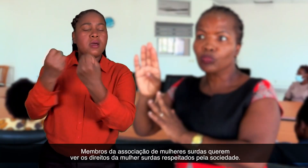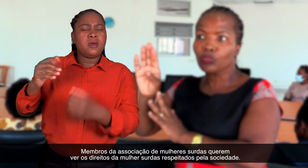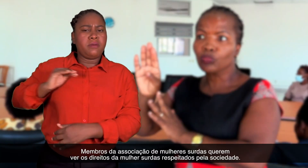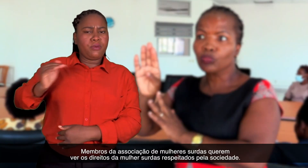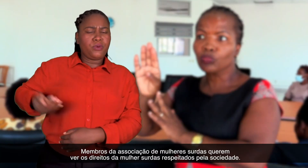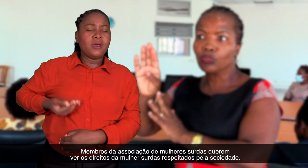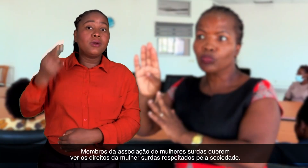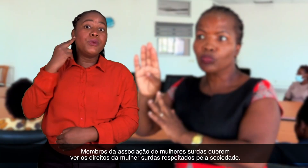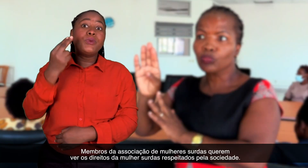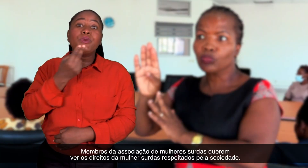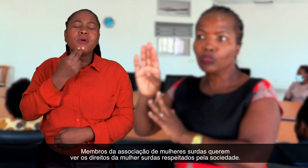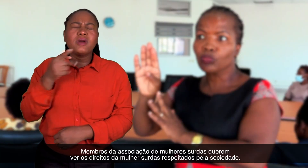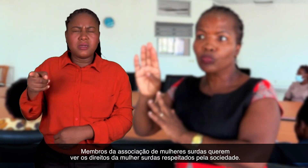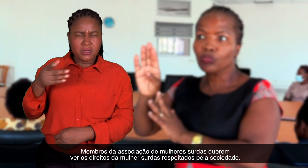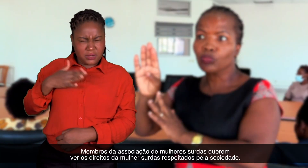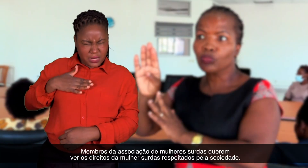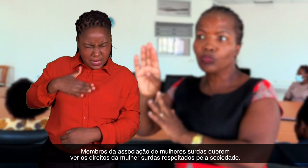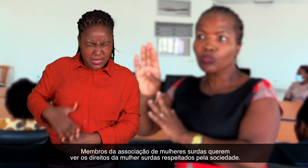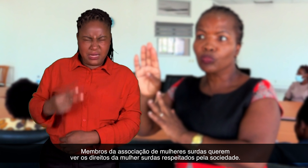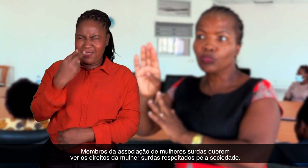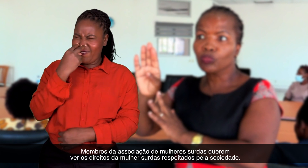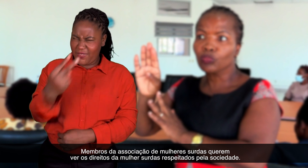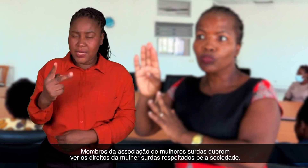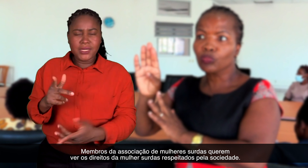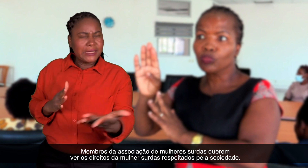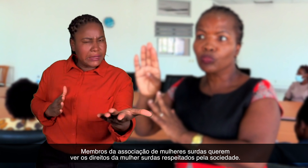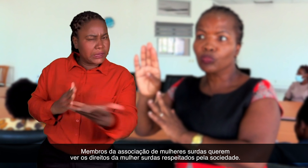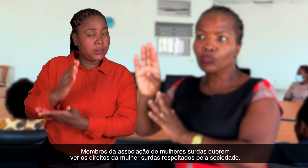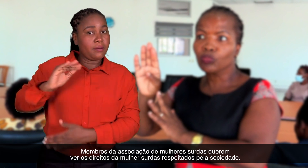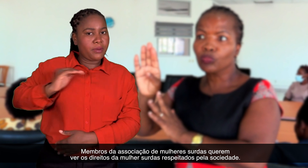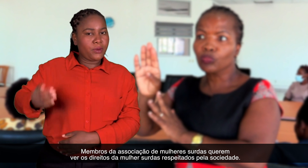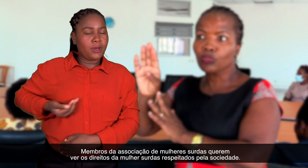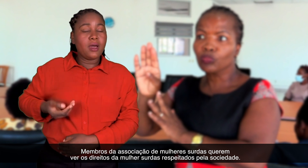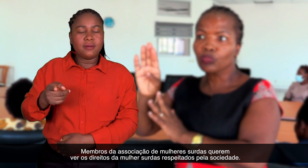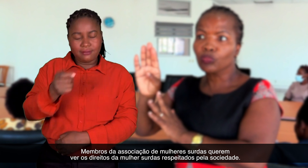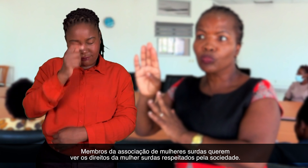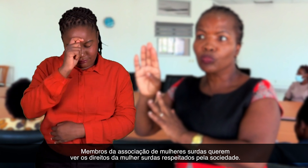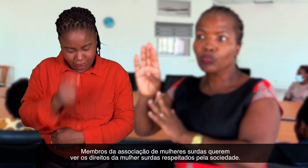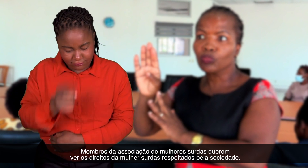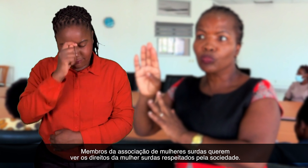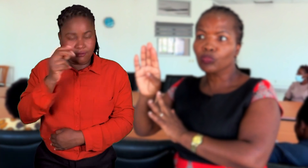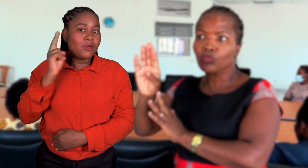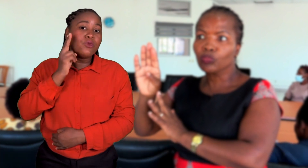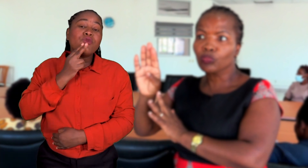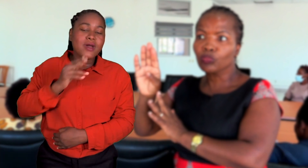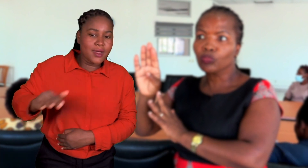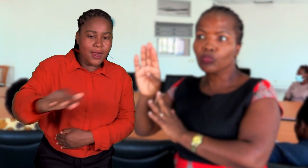Membros da Associação de Mulheres Surdas querem ver os direitos da mulher surda respeitados pela sociedade.